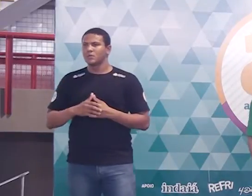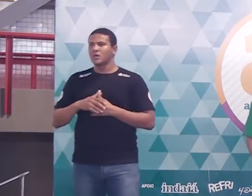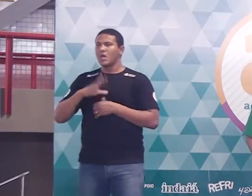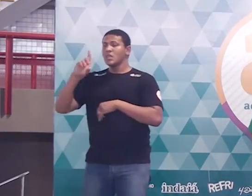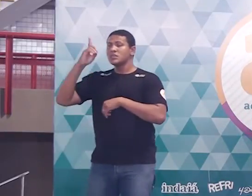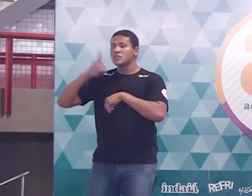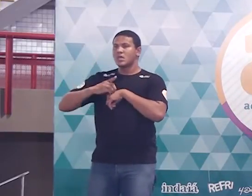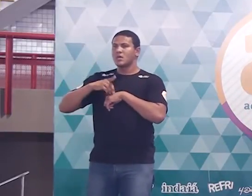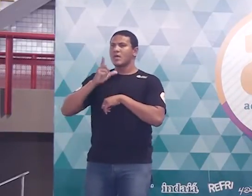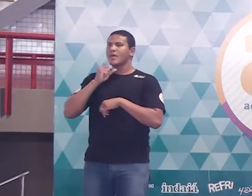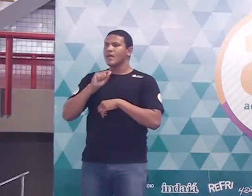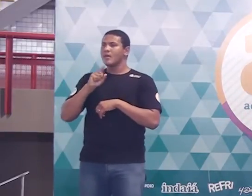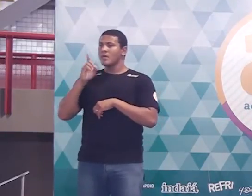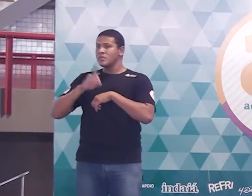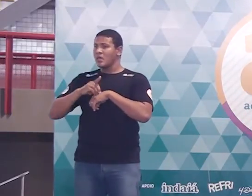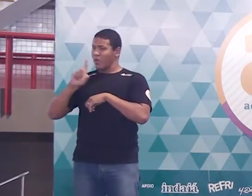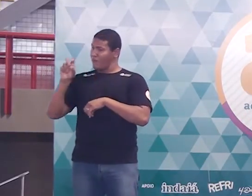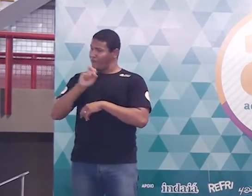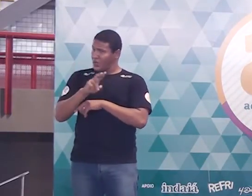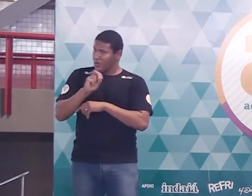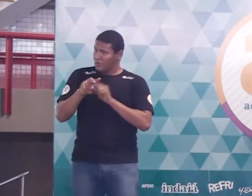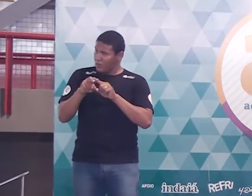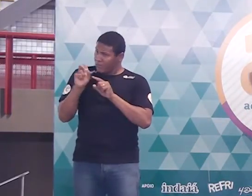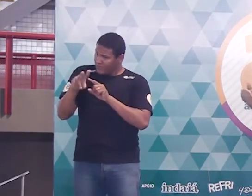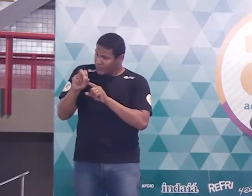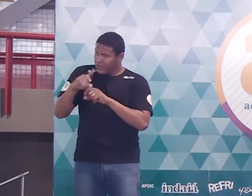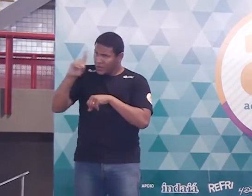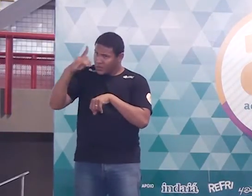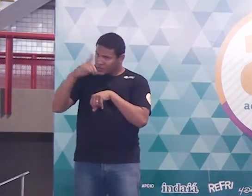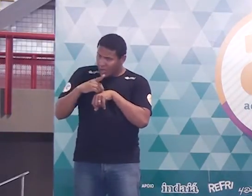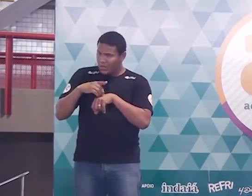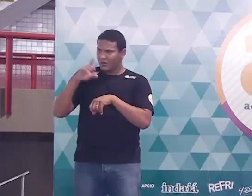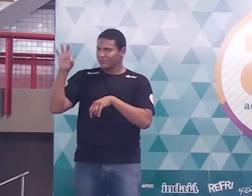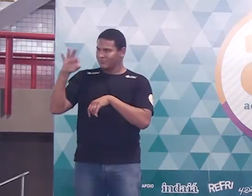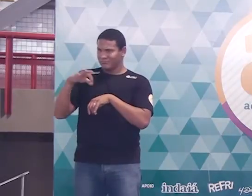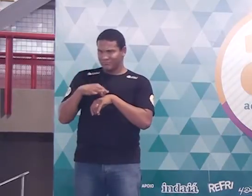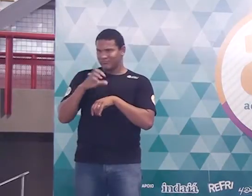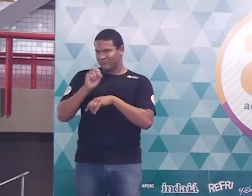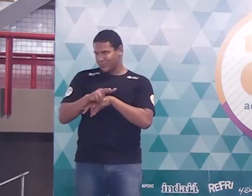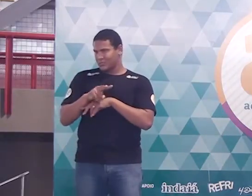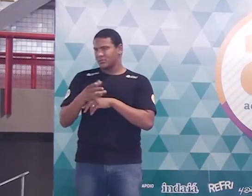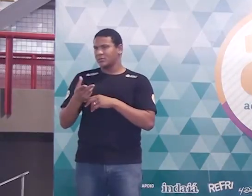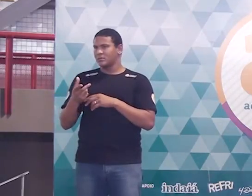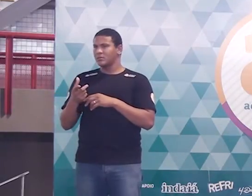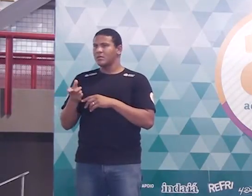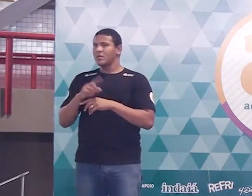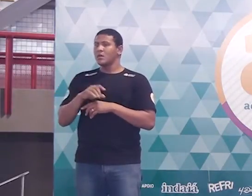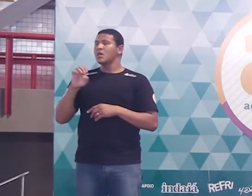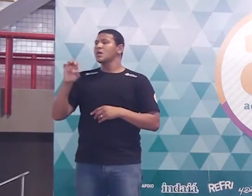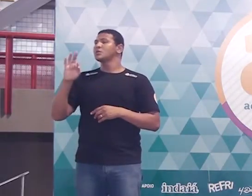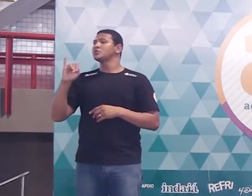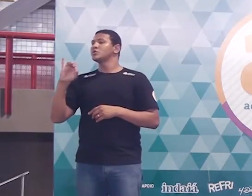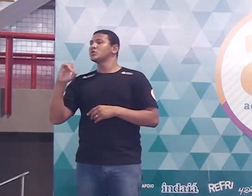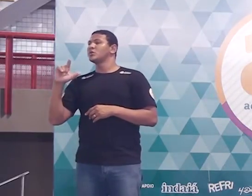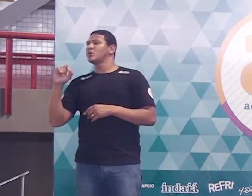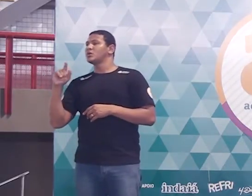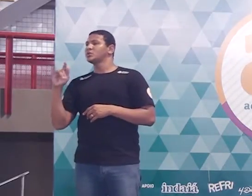dengue? É o vírus. É o vírus que causa a dengue. Quem é o agente